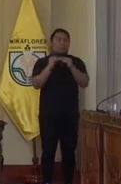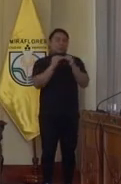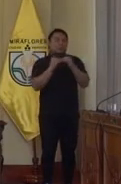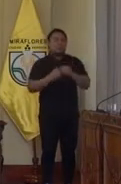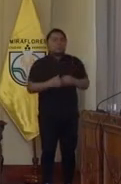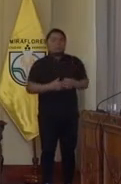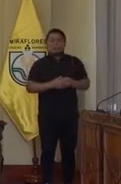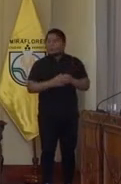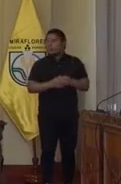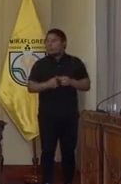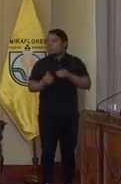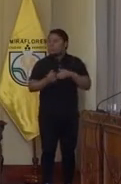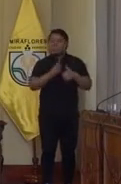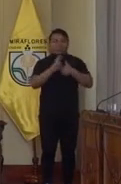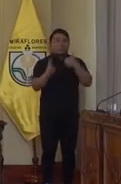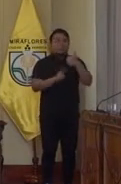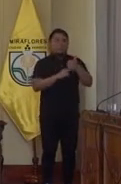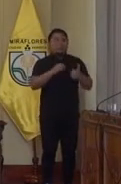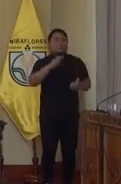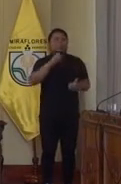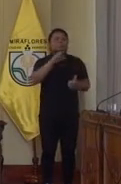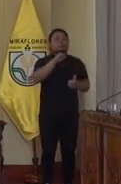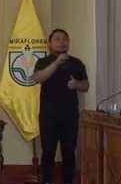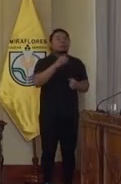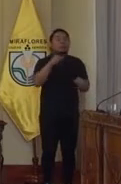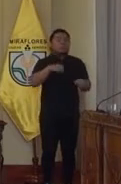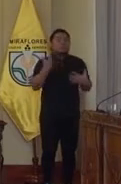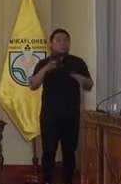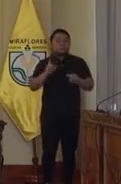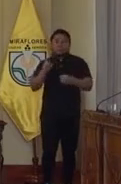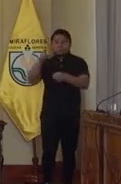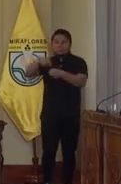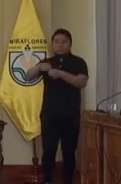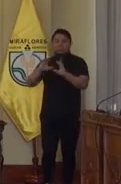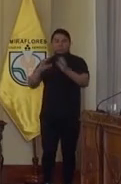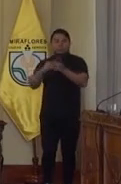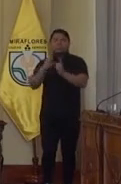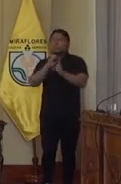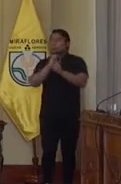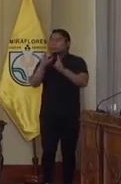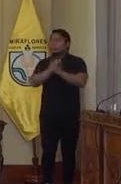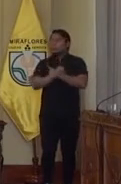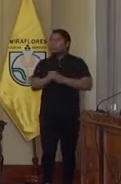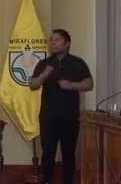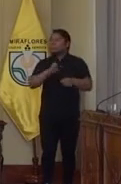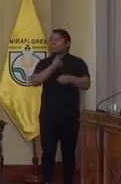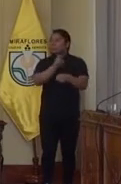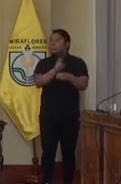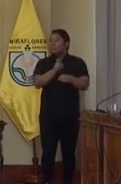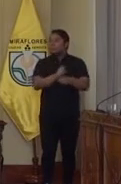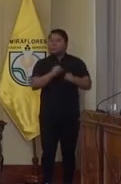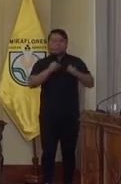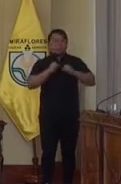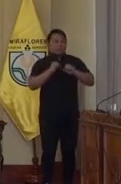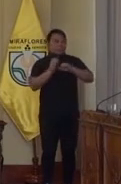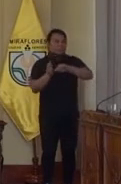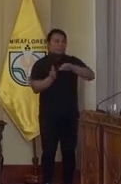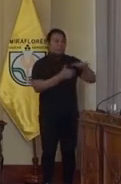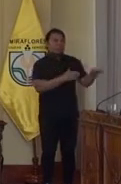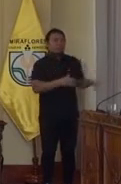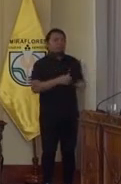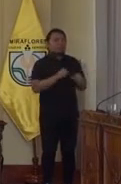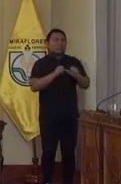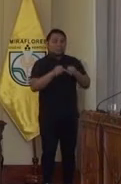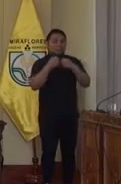unanimidad. El regidor Lozada Bonilla queda incorporado a la Comisión de Cultura, Educación y Deportes. Seguimos, señora secretaria.